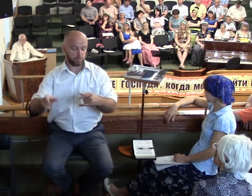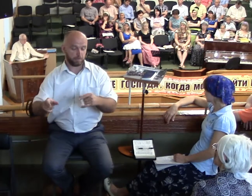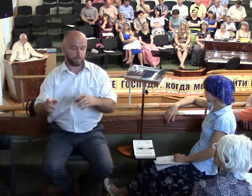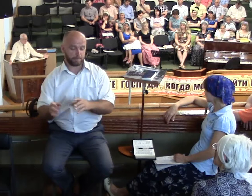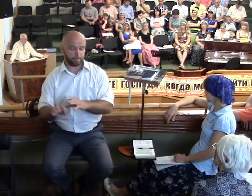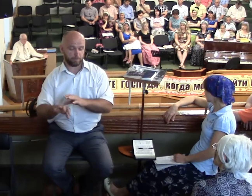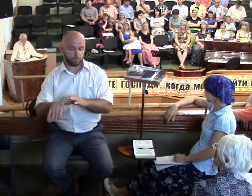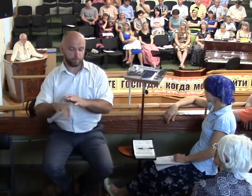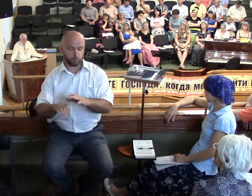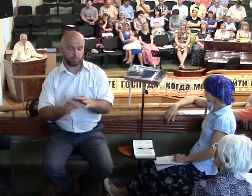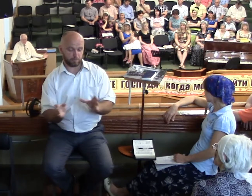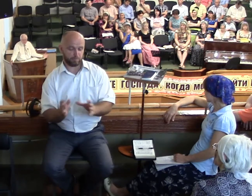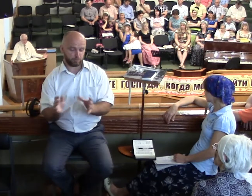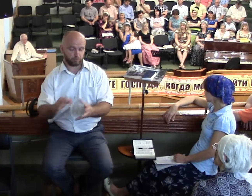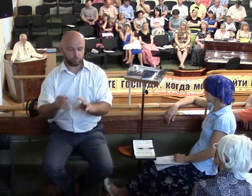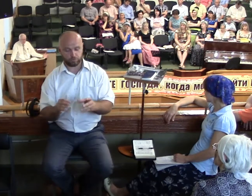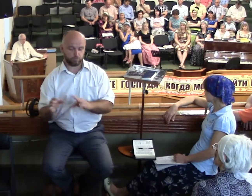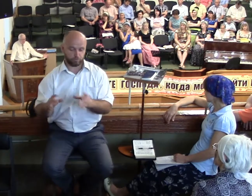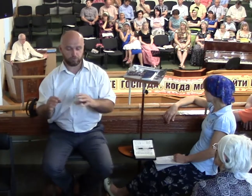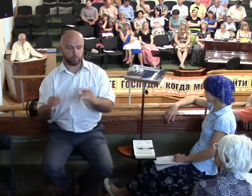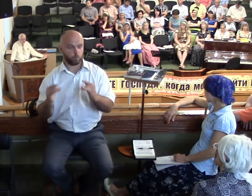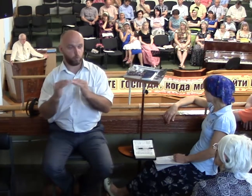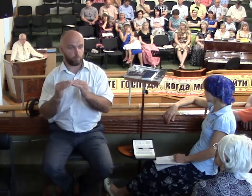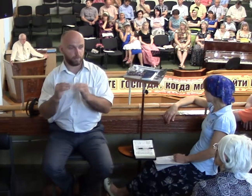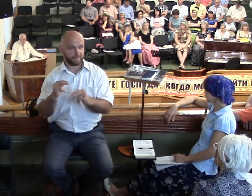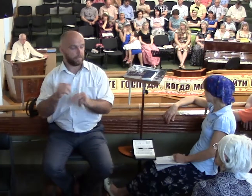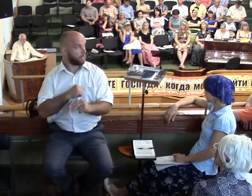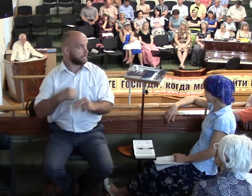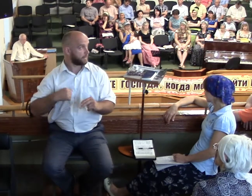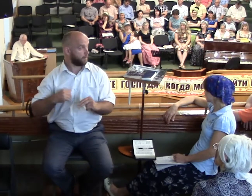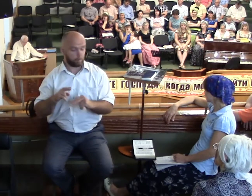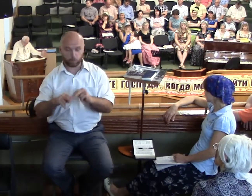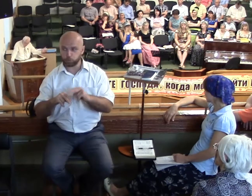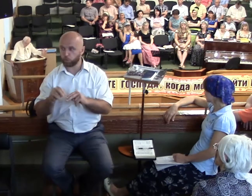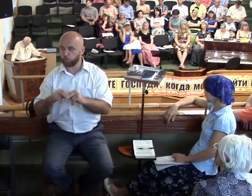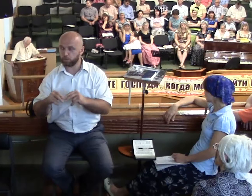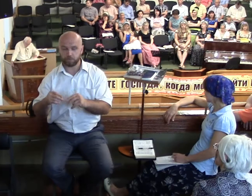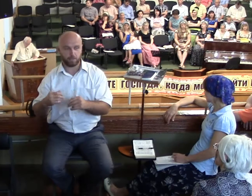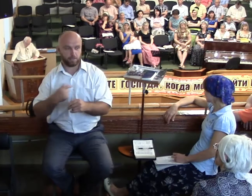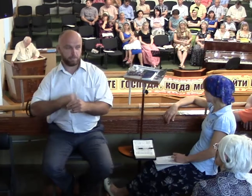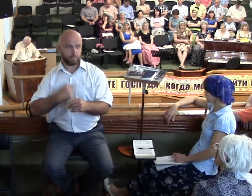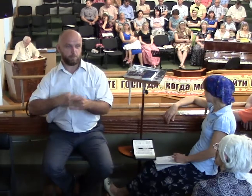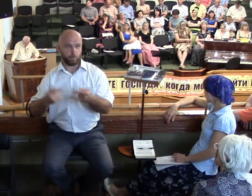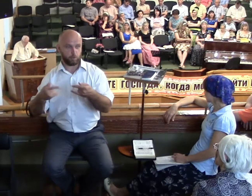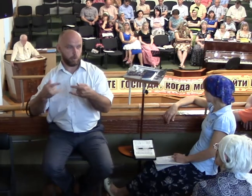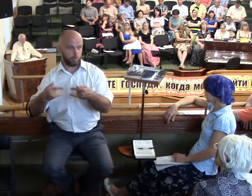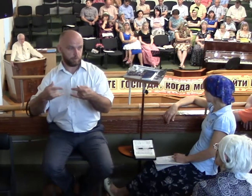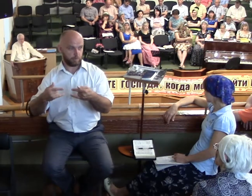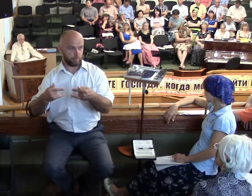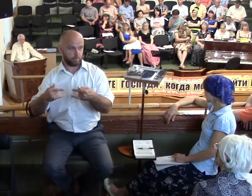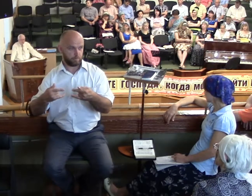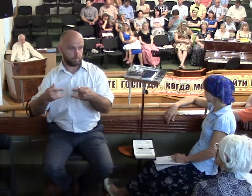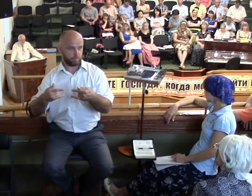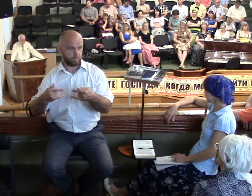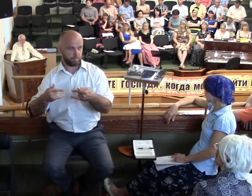Но нет молитвы, но совершенно молитвы нет. Я помню, брат-просветитель говорит,